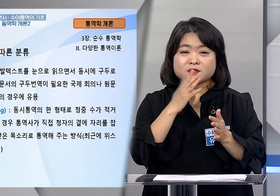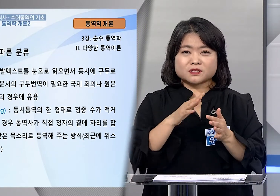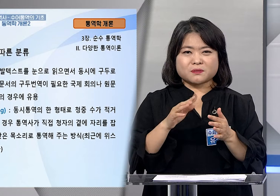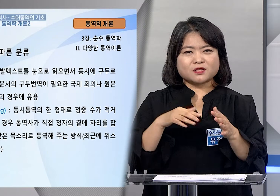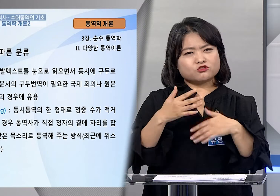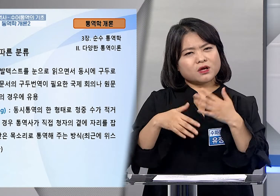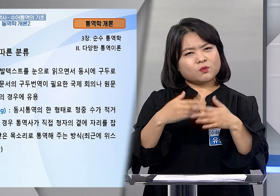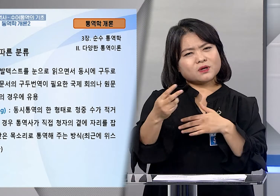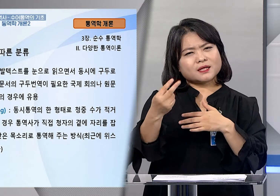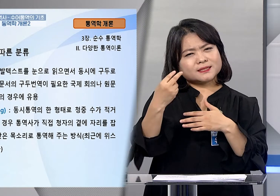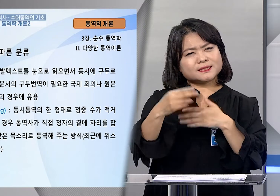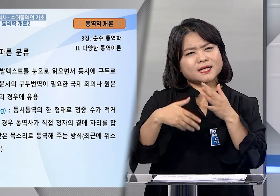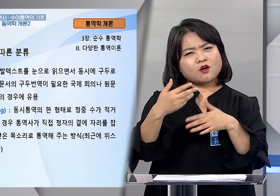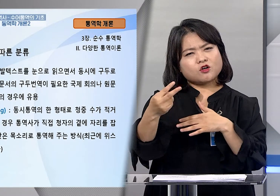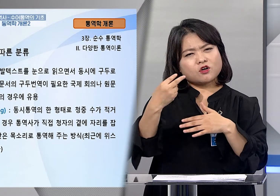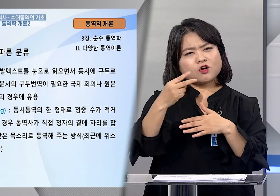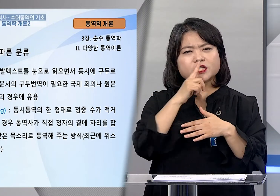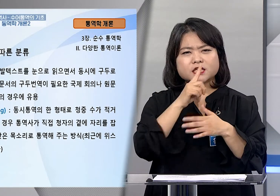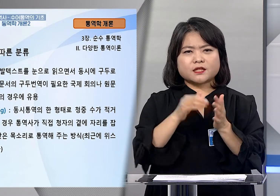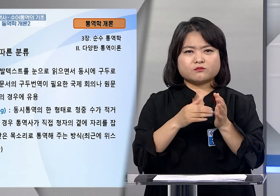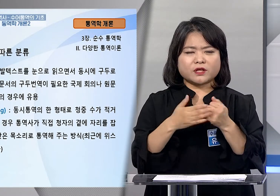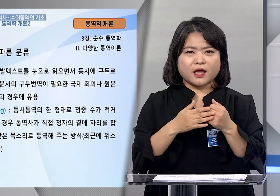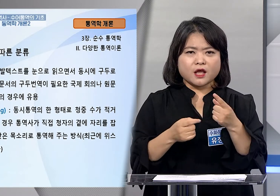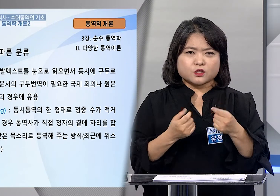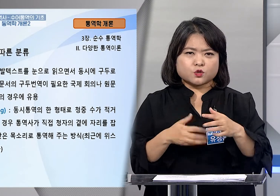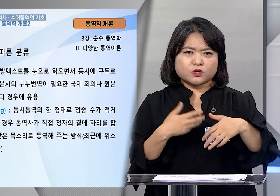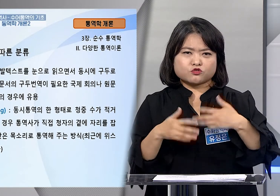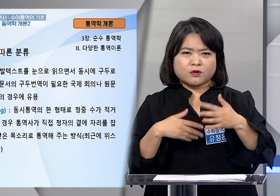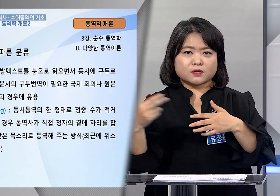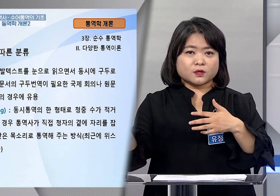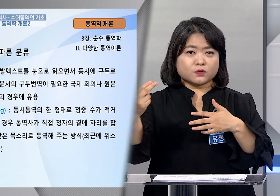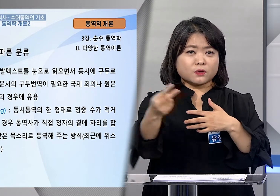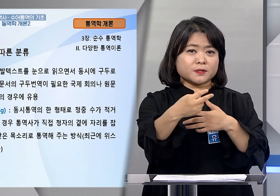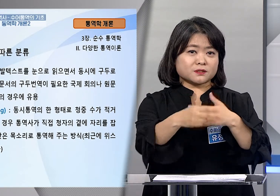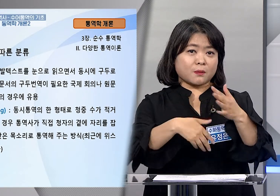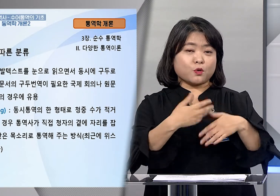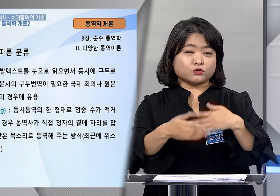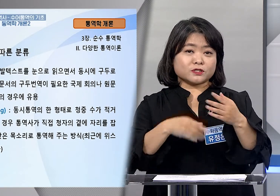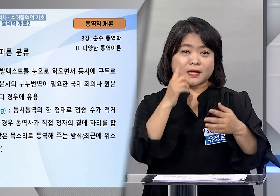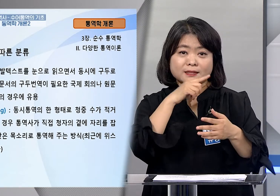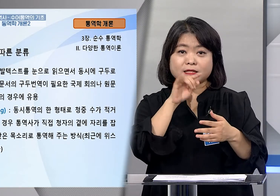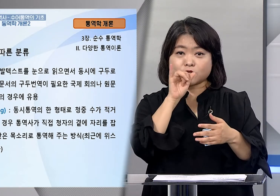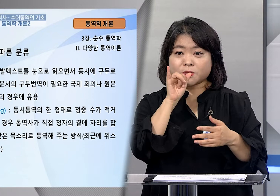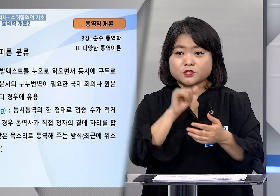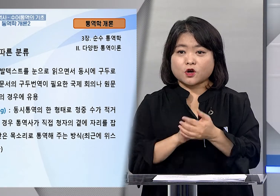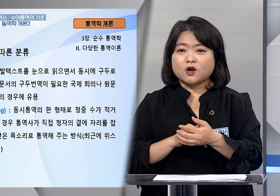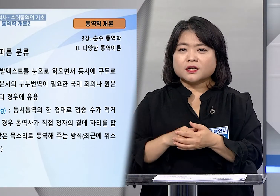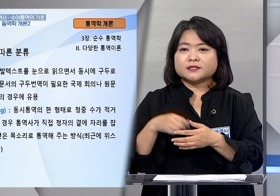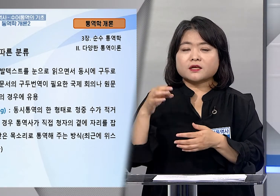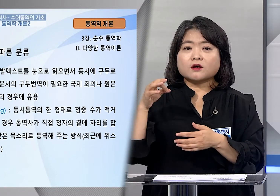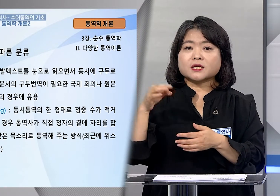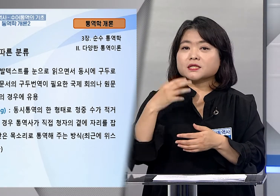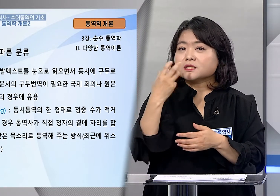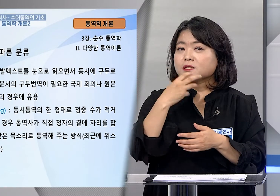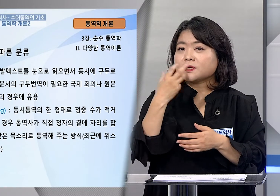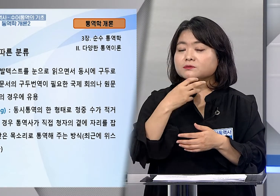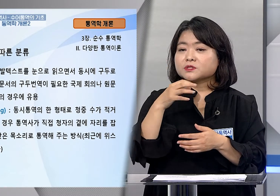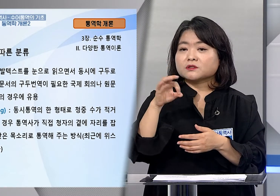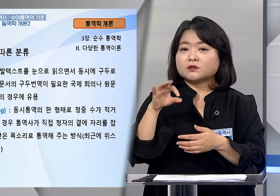드렸지만 수화는 워낙 시각 언어이기 때문에 좁게 수화를 해도 옆에서 다 볼 수 있다는 단점이 있죠. 그런데 여기 일반 음성 언어